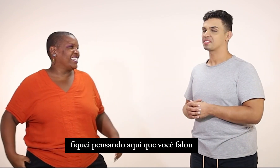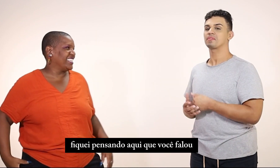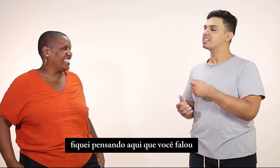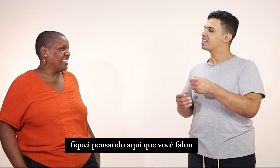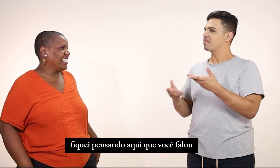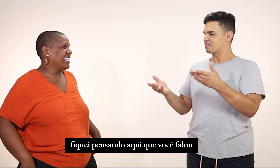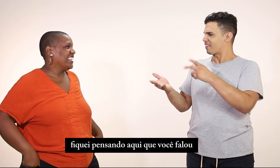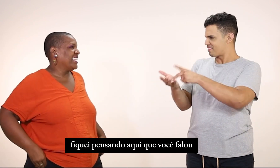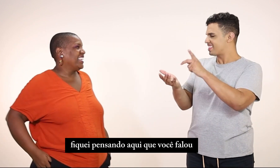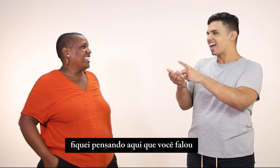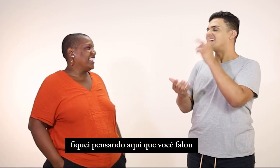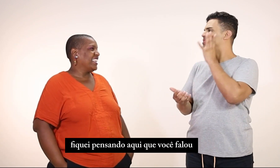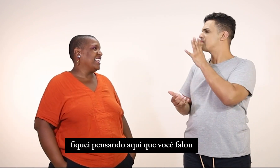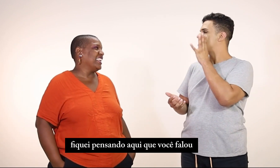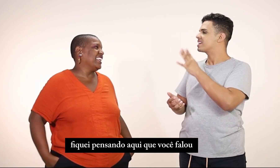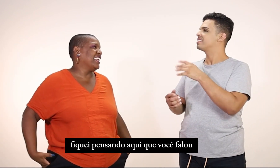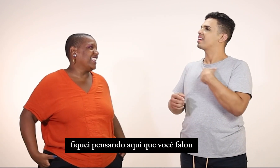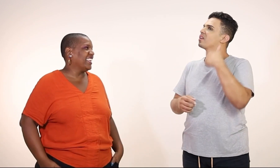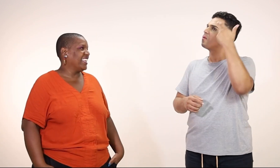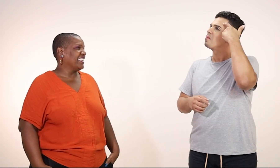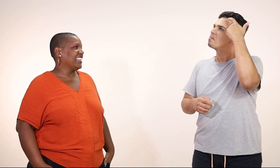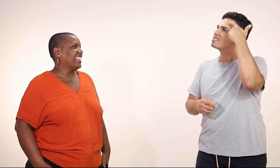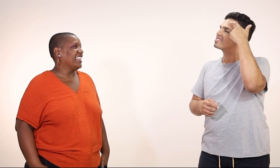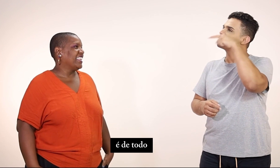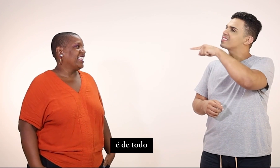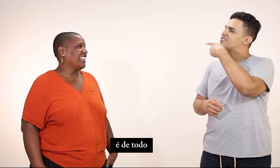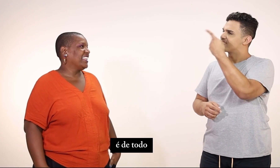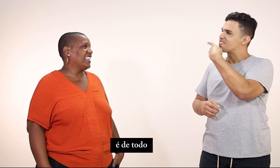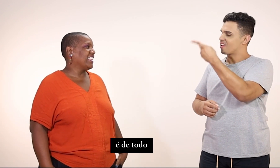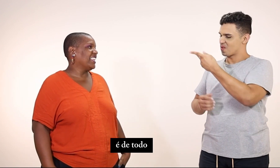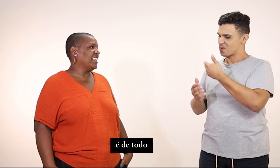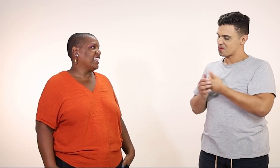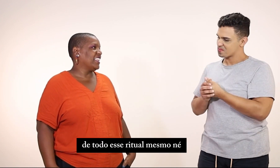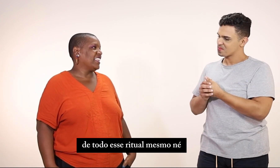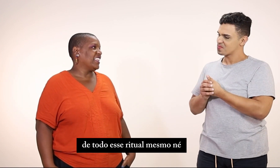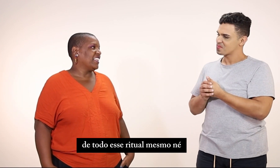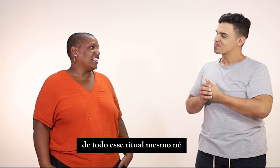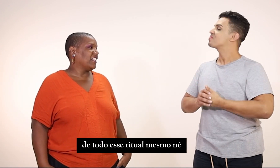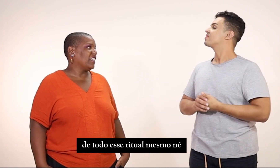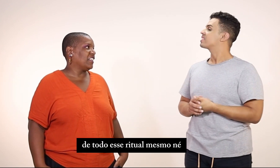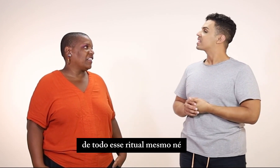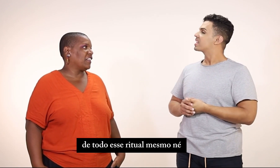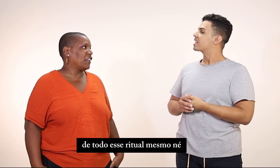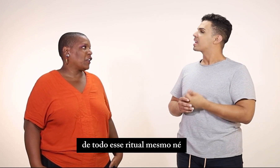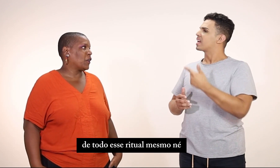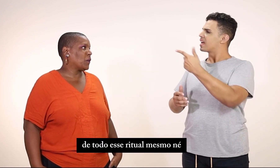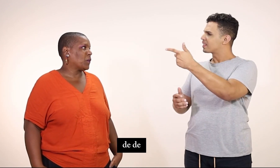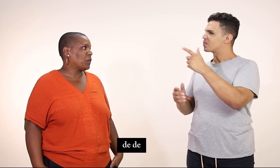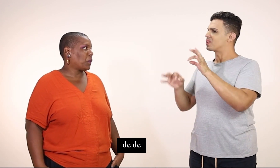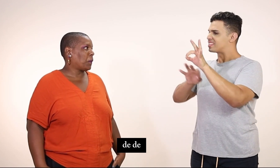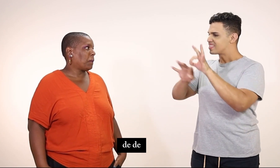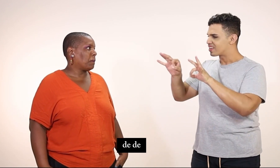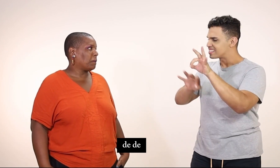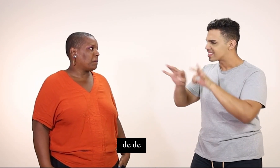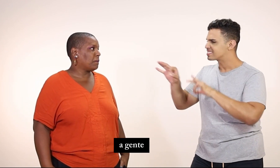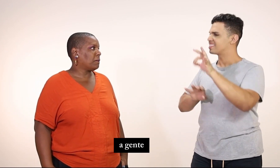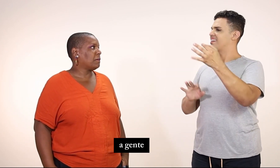pensando aqui, porque você falou de todo esse ritual mesmo, né? A